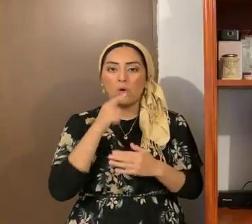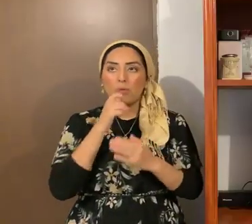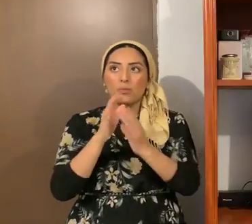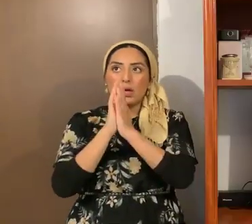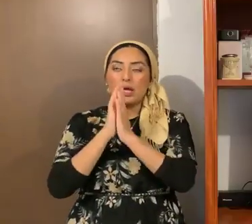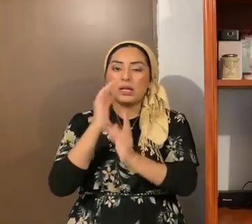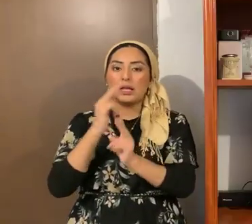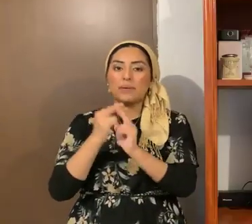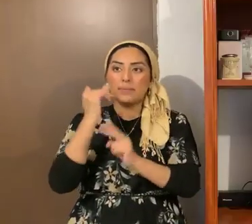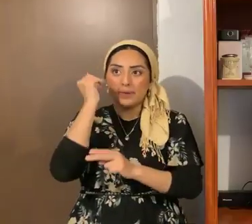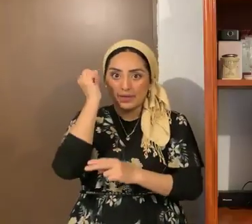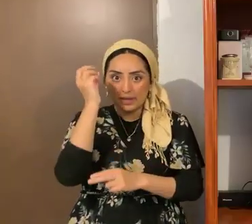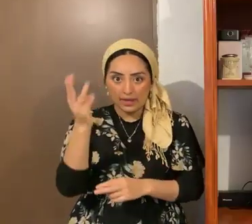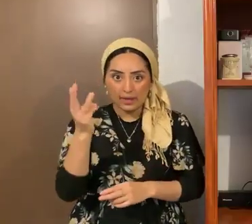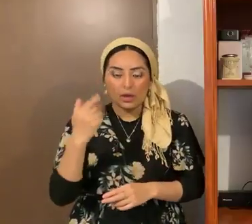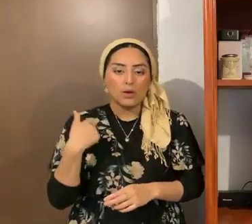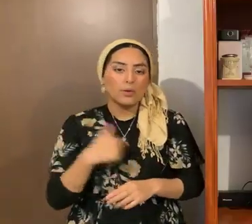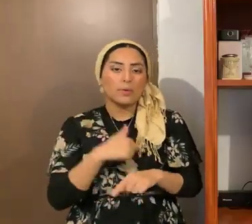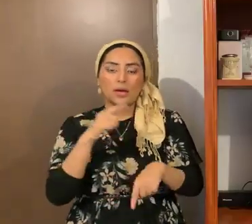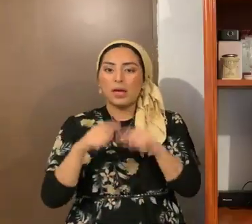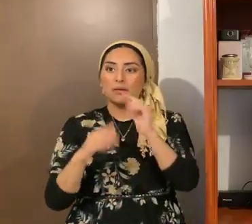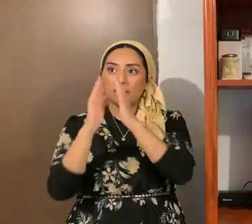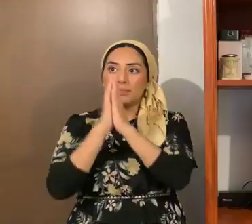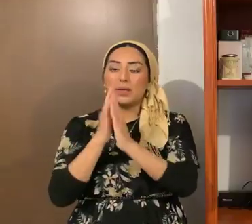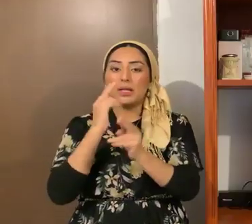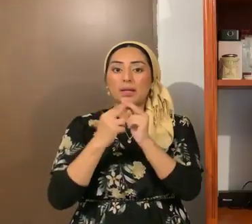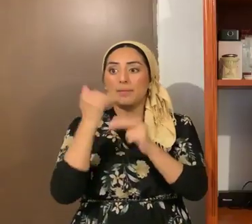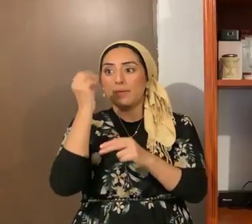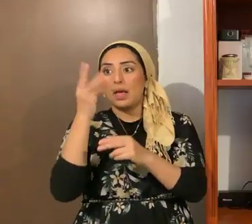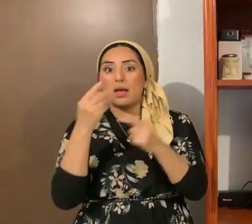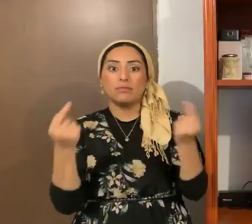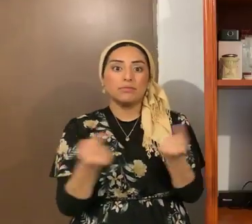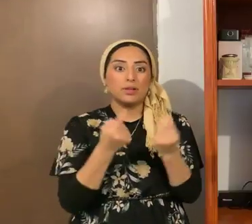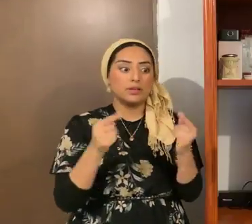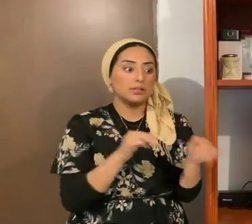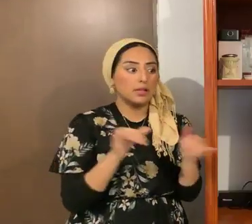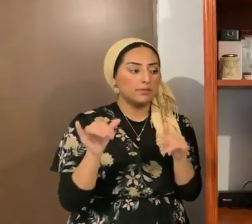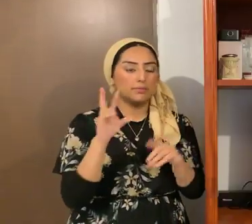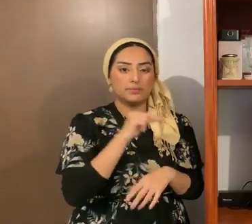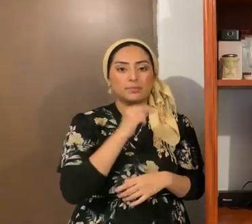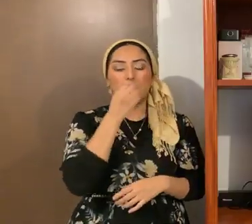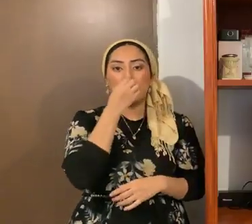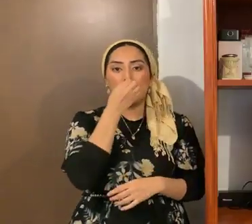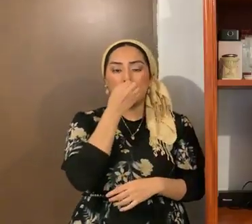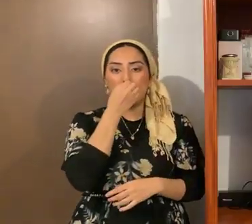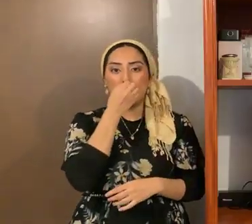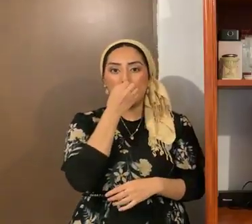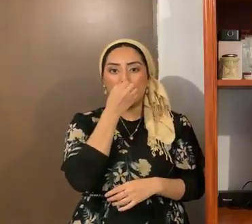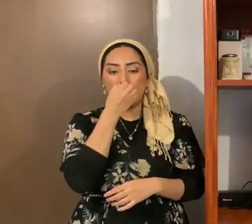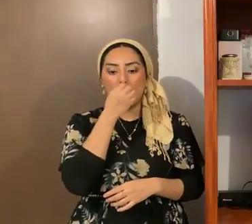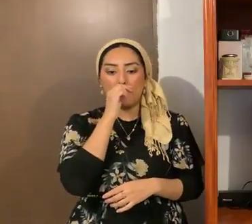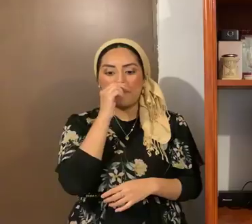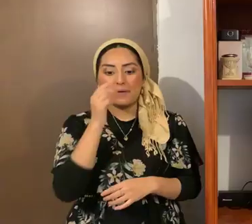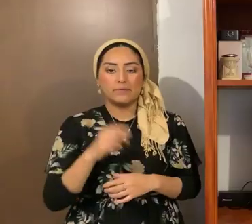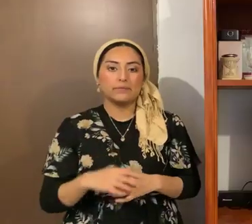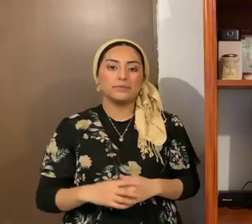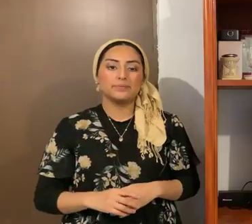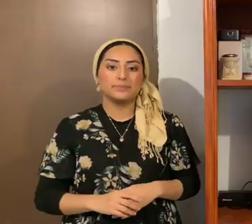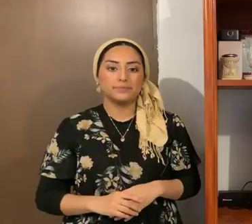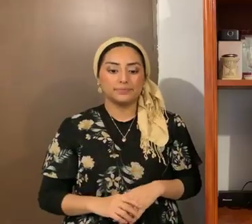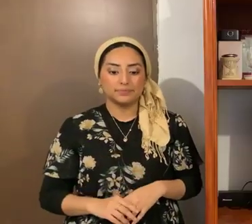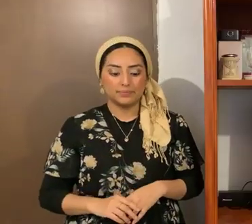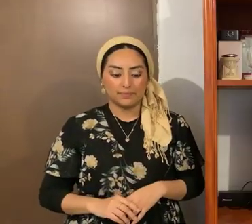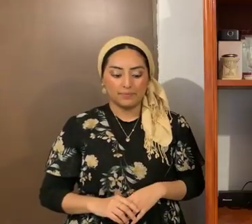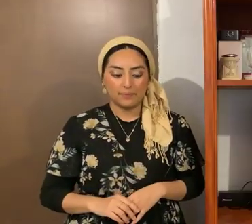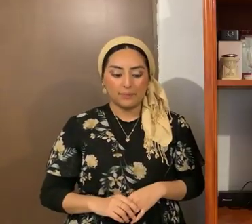Yahshua HaMashiach. O sea, no podemos estar invocando el nombre de Yahshua HaMashiach pecando. Pero en una casa grande no solamente hay utensilios de oro